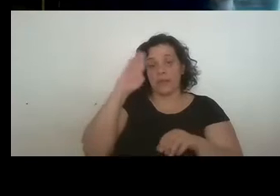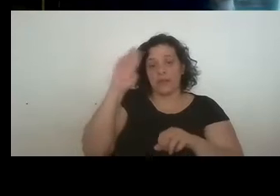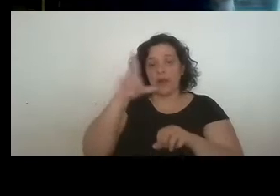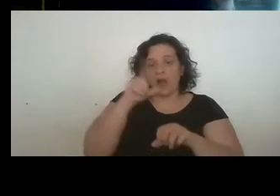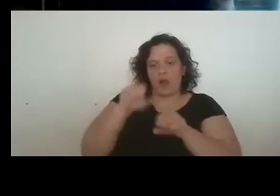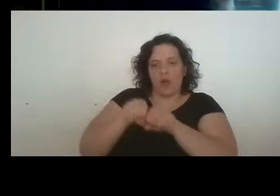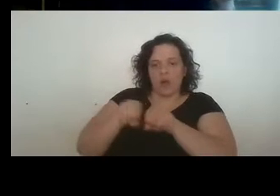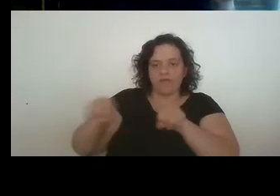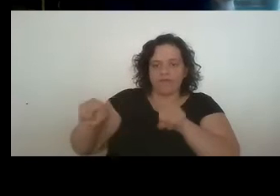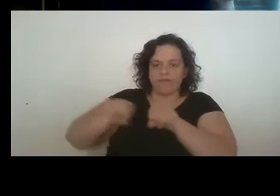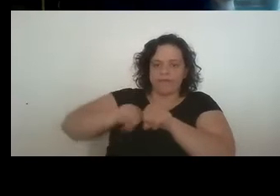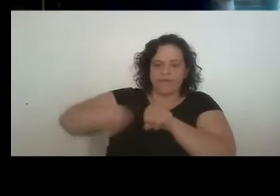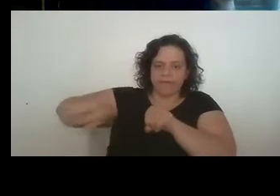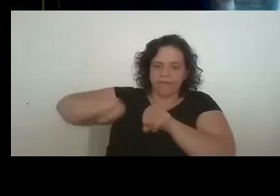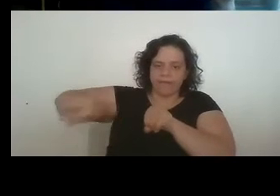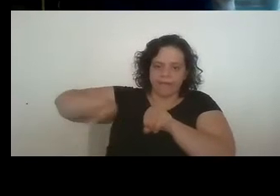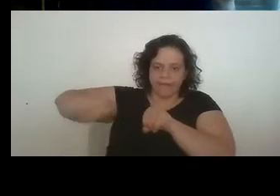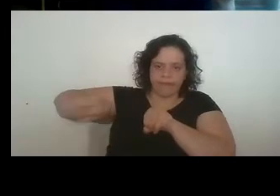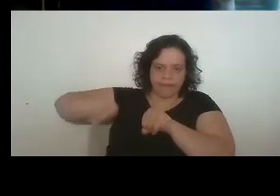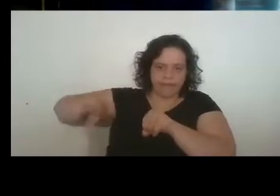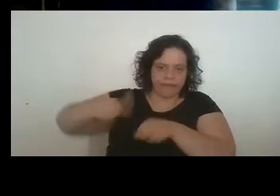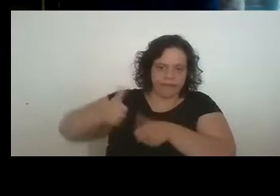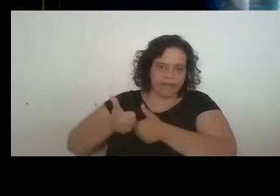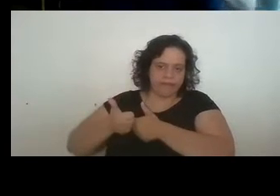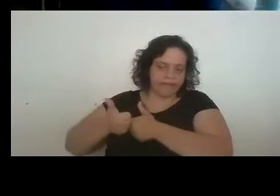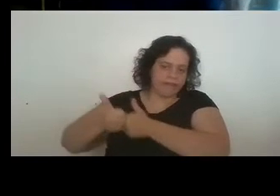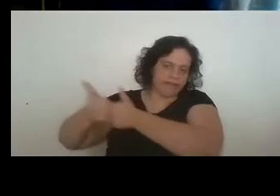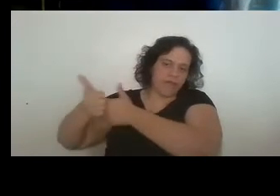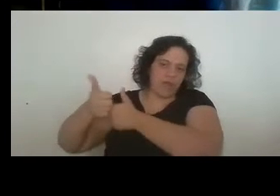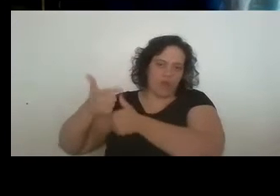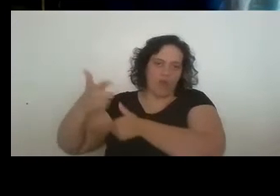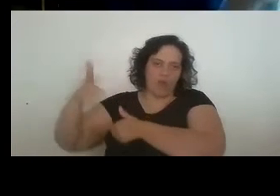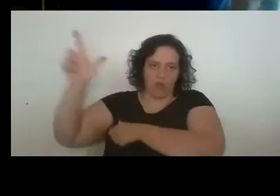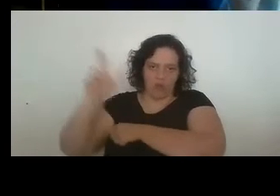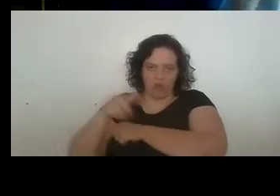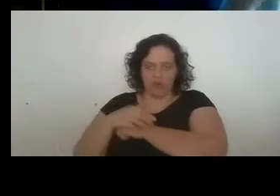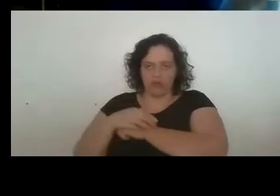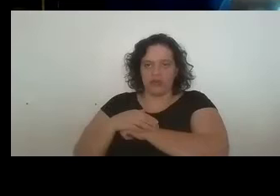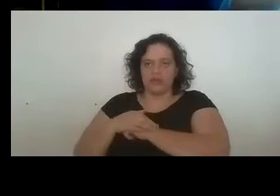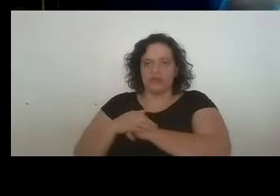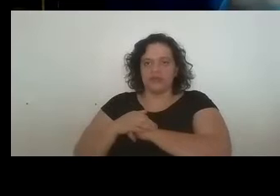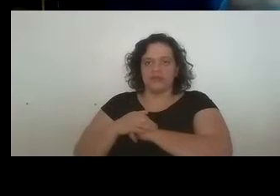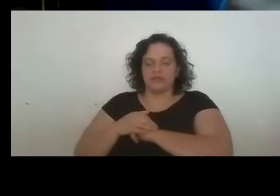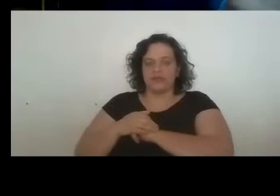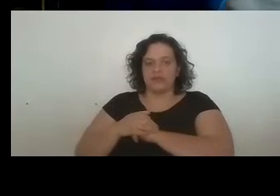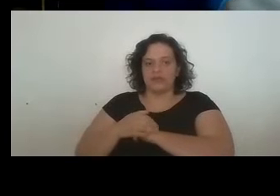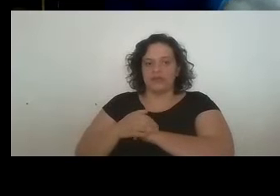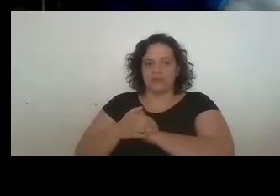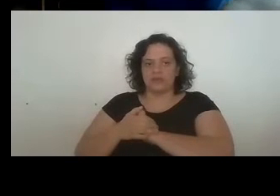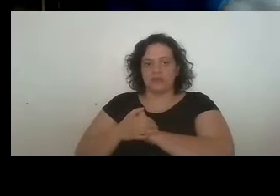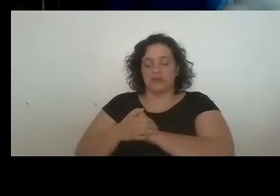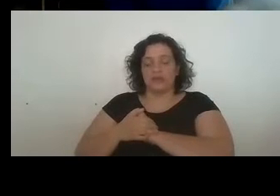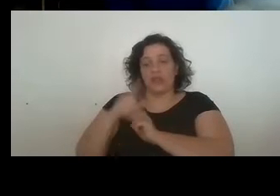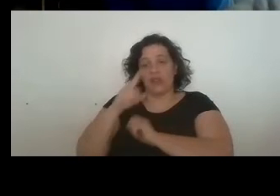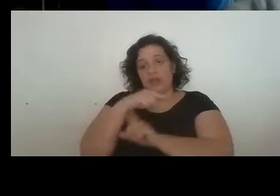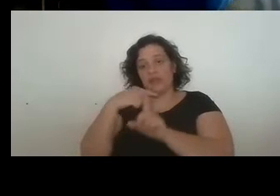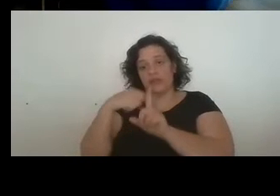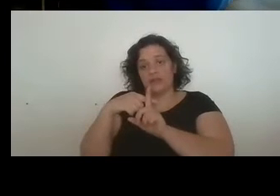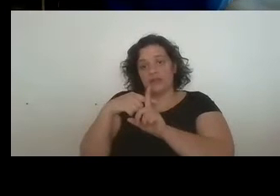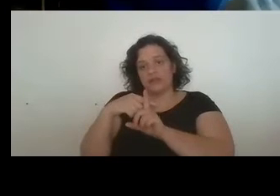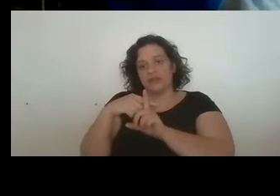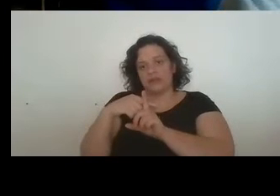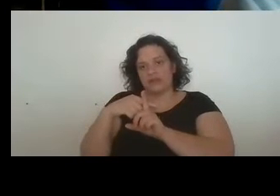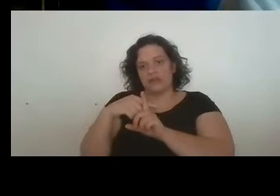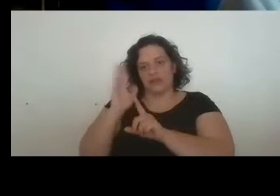sendo conduzida por uma tubulação de drenagem inferior para outro lugar e tem uma vantagem de ser conduzida já mais limpa,